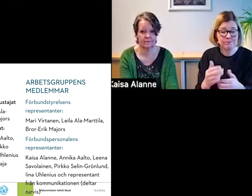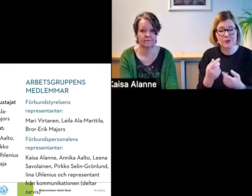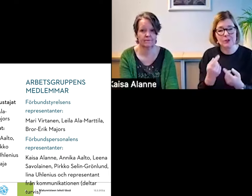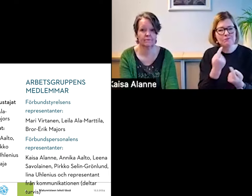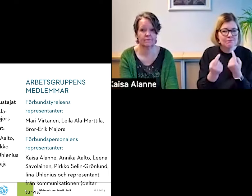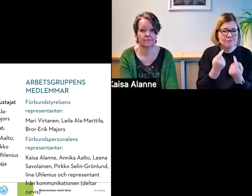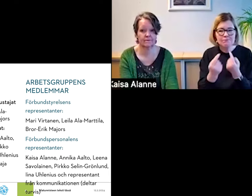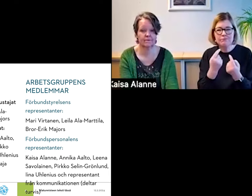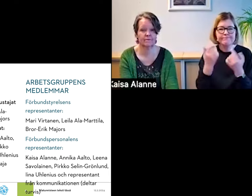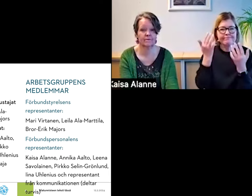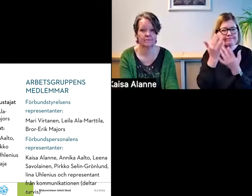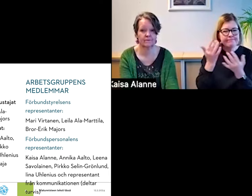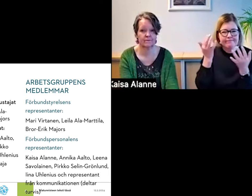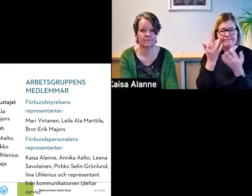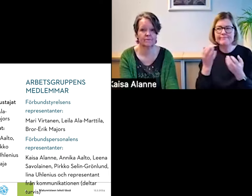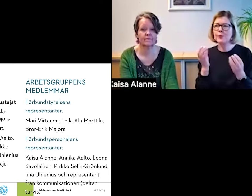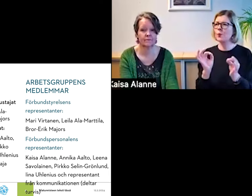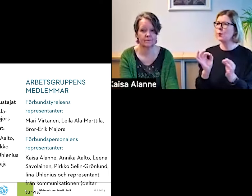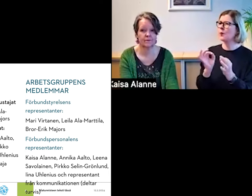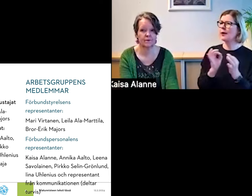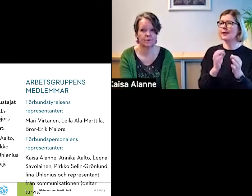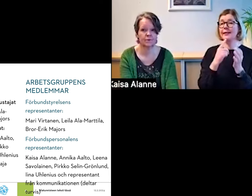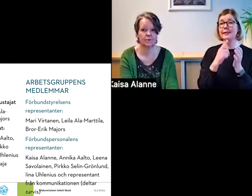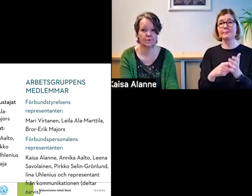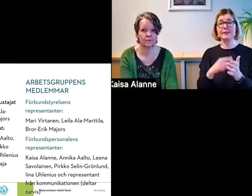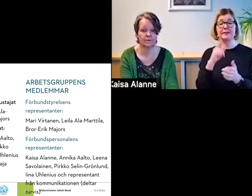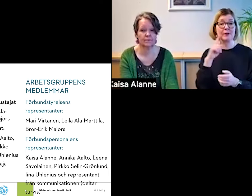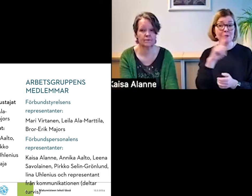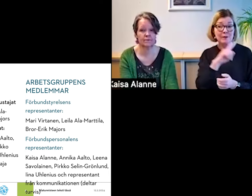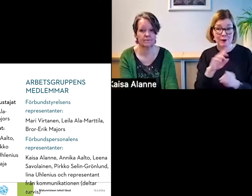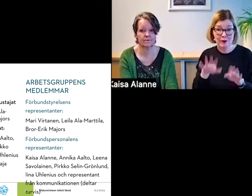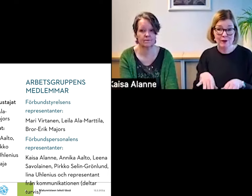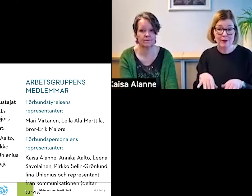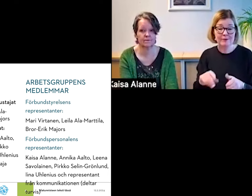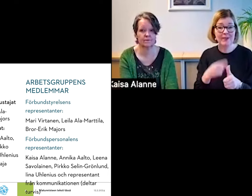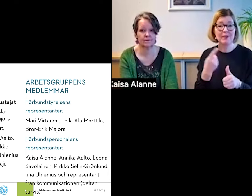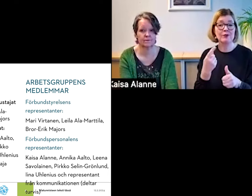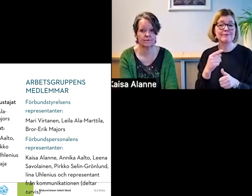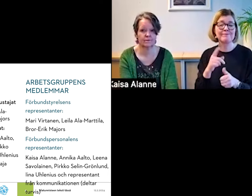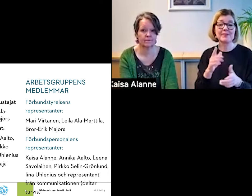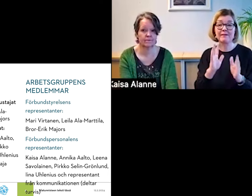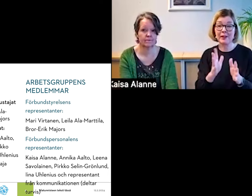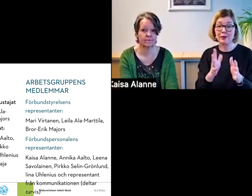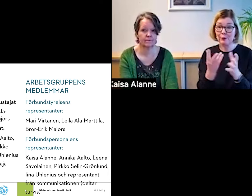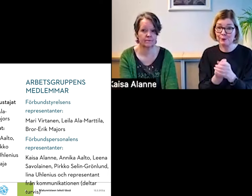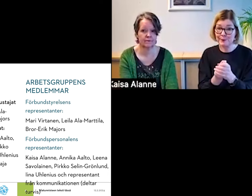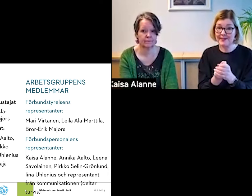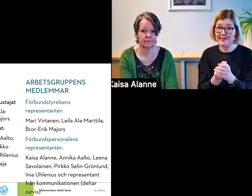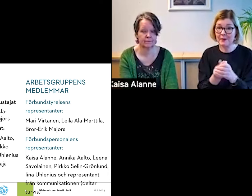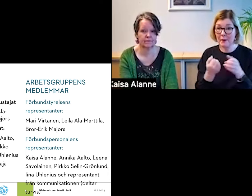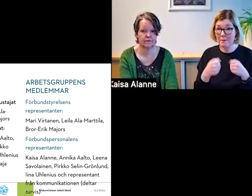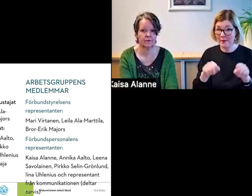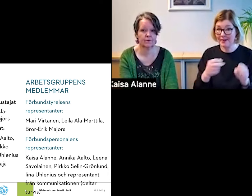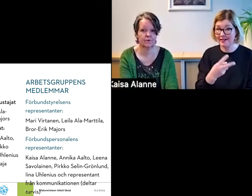meidän kokoontumisissa on paikalla. Ja siellä me sitten käymme keskustelua ja mietitään, kuten viime vuonna